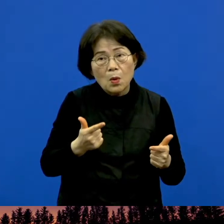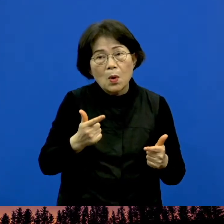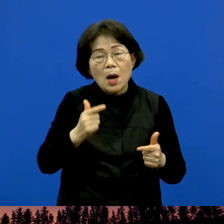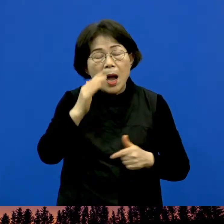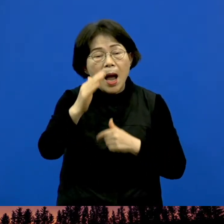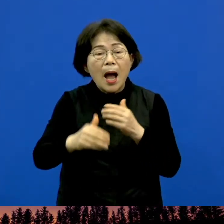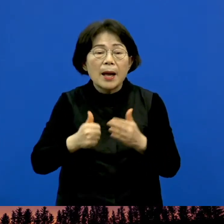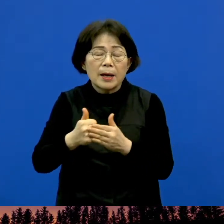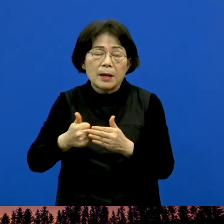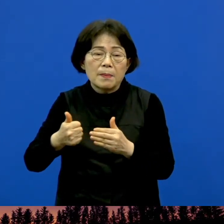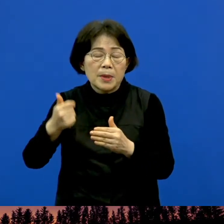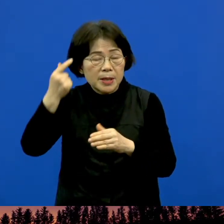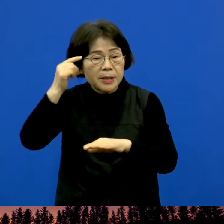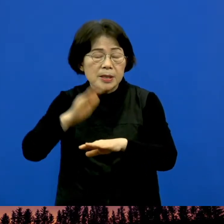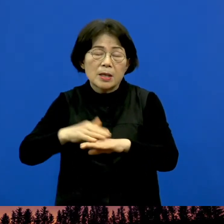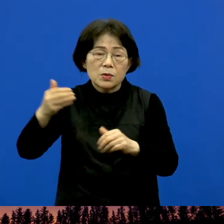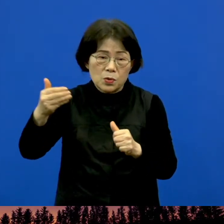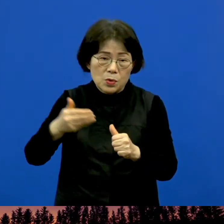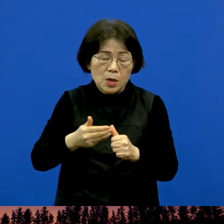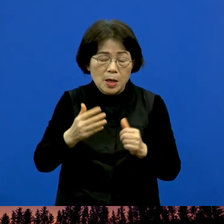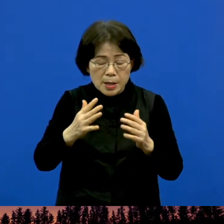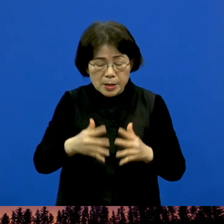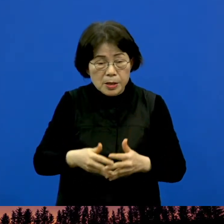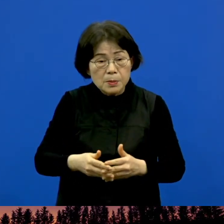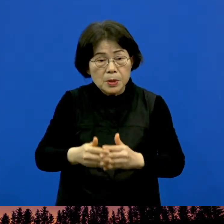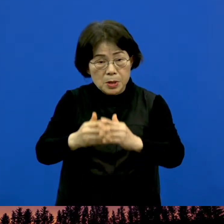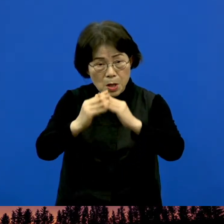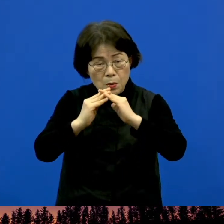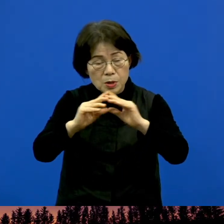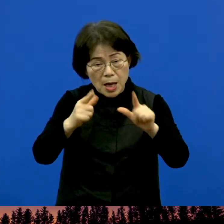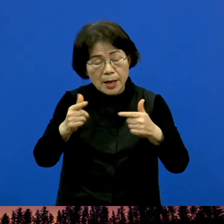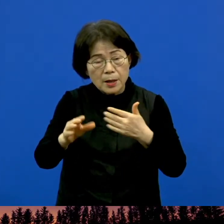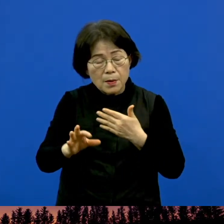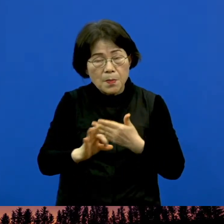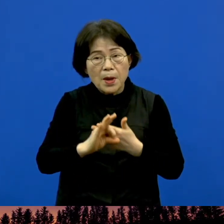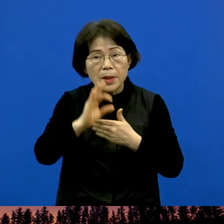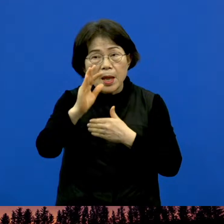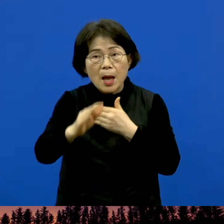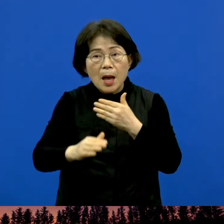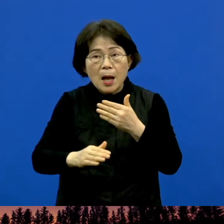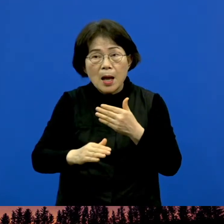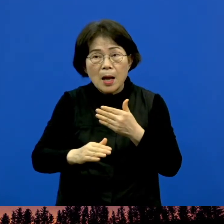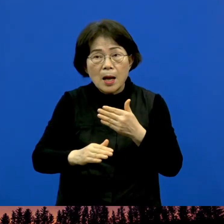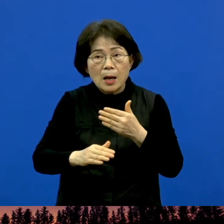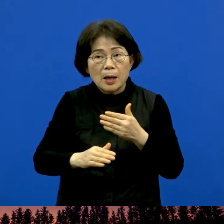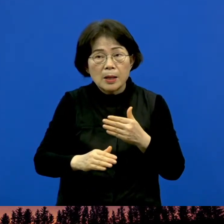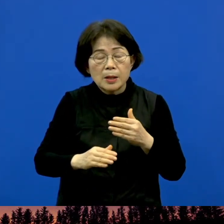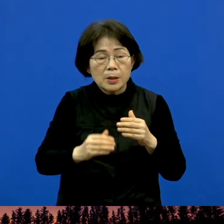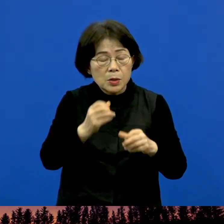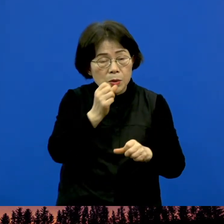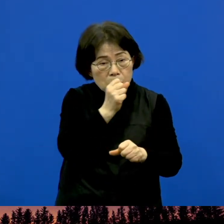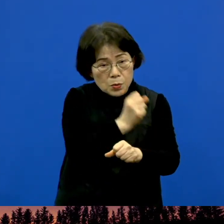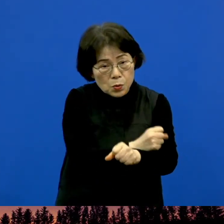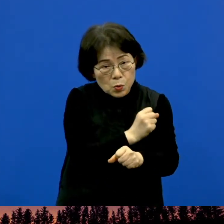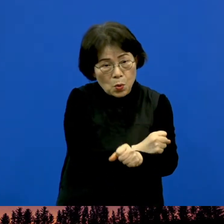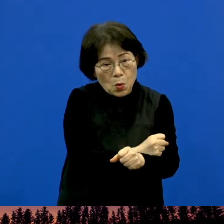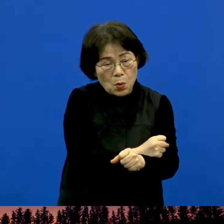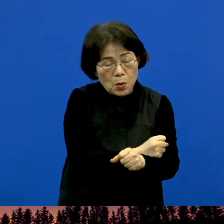집을 세우는 사람이 건축자 아닙니까? 집을 세우지 아니하죠. 여호와께서 집을 세우지 않으면 세우는 자의 수고가 헛되다는 거예요.